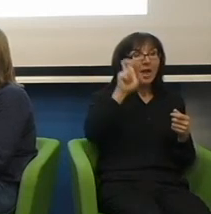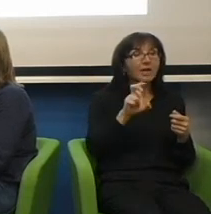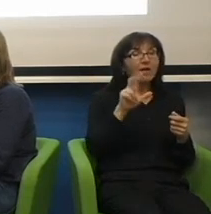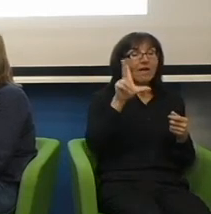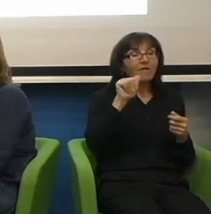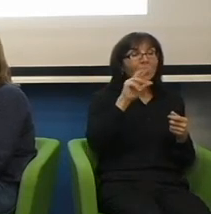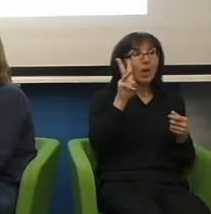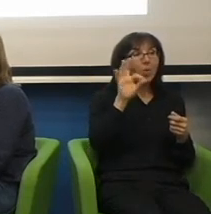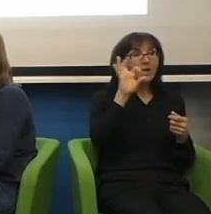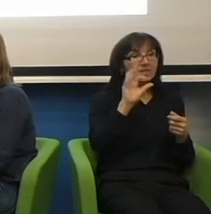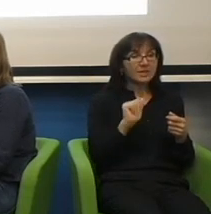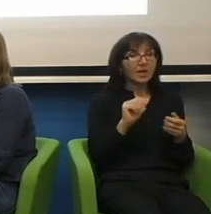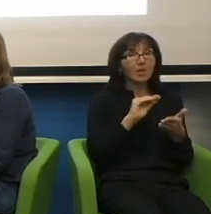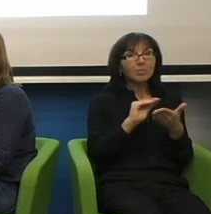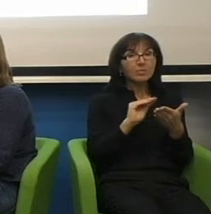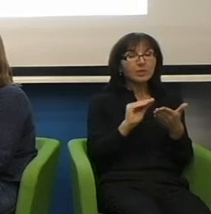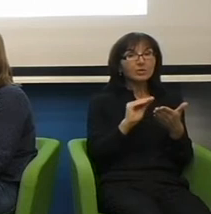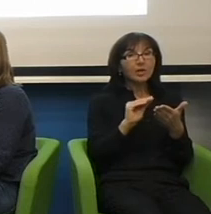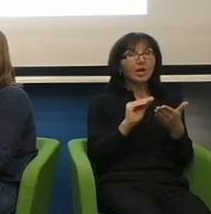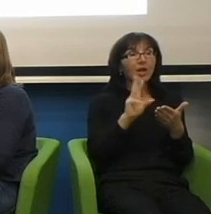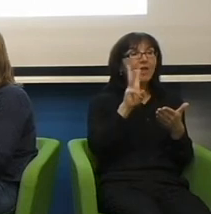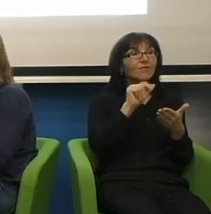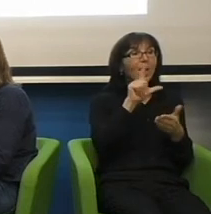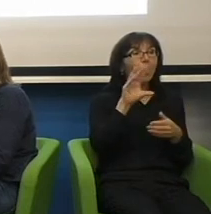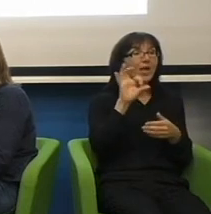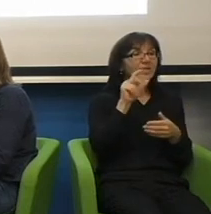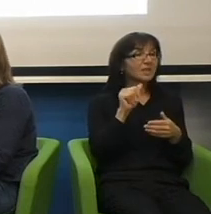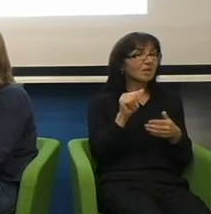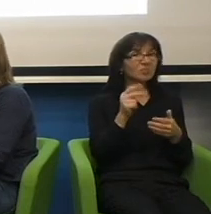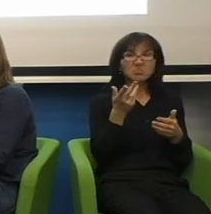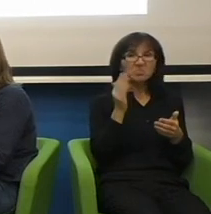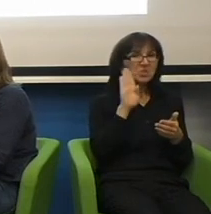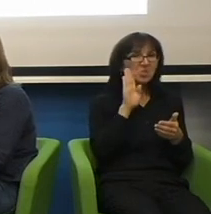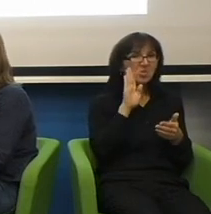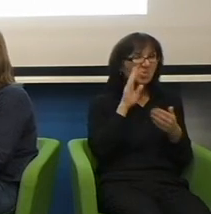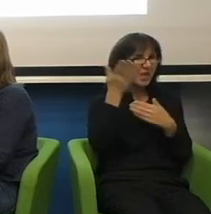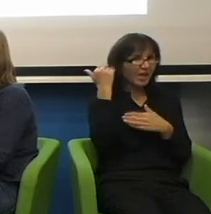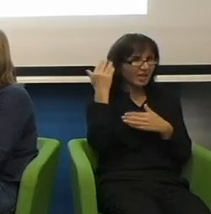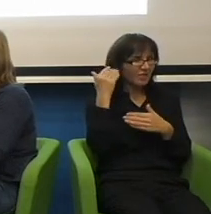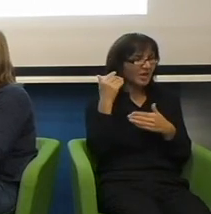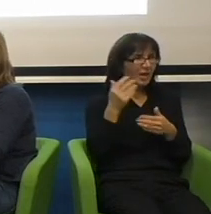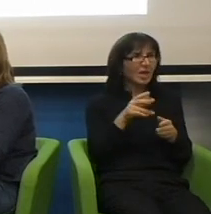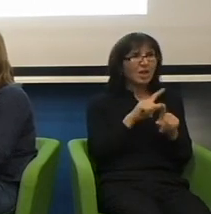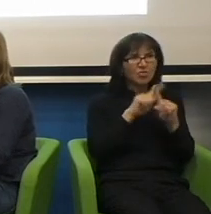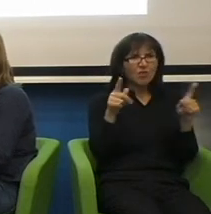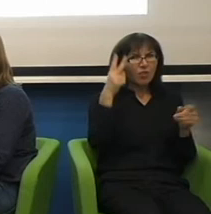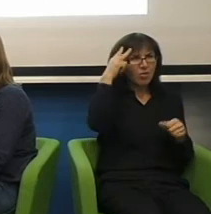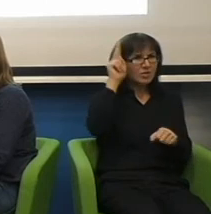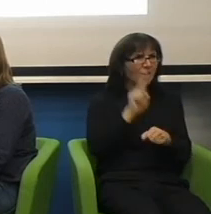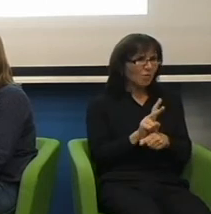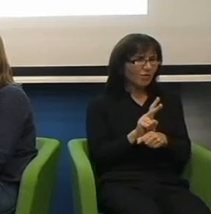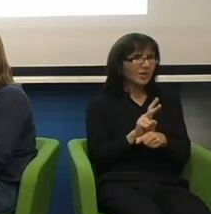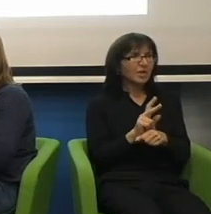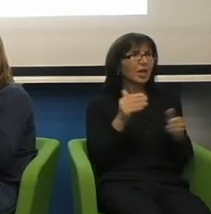tak skracając, że Wałęsa to nie jest ten dawny Wałęsa i że nie należy już mu ufać i że w ogóle no, trzeba bardzo na